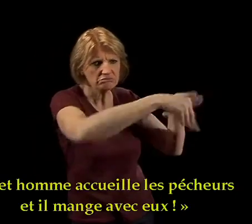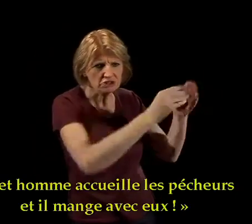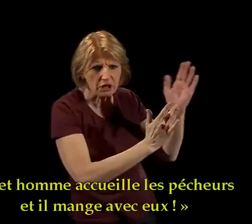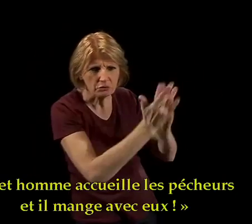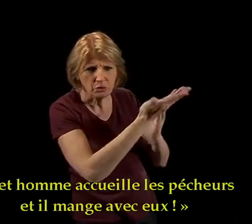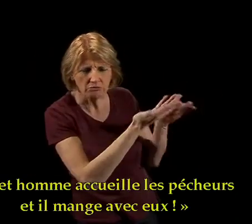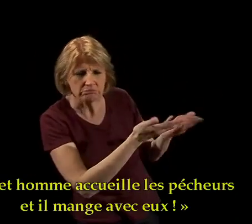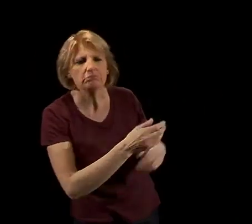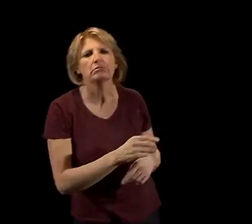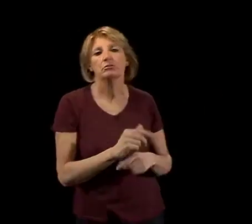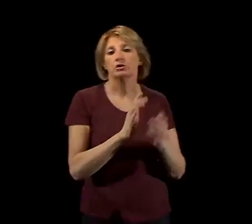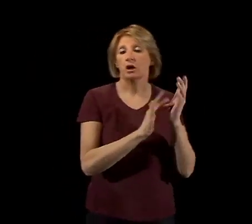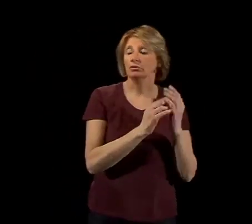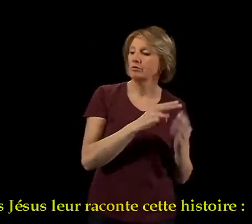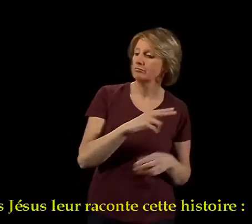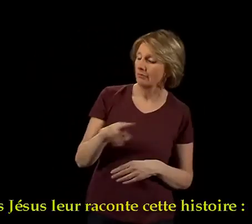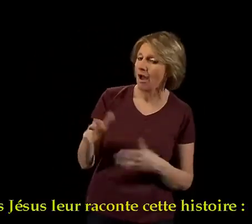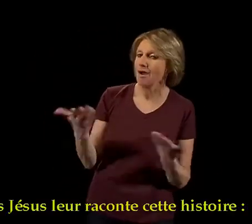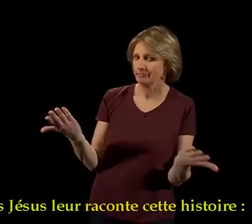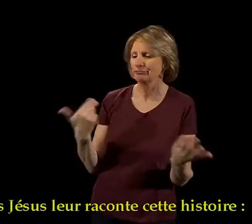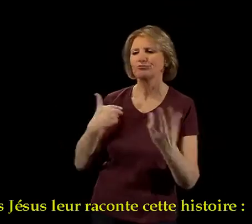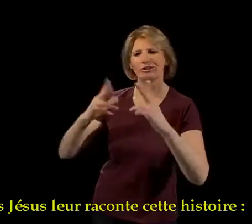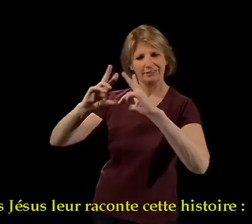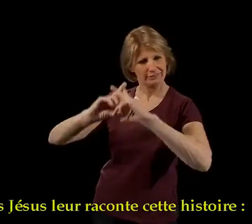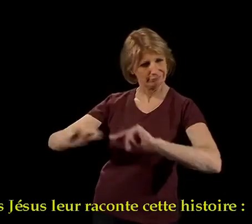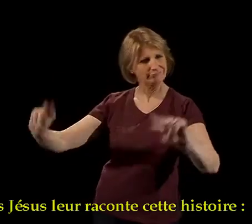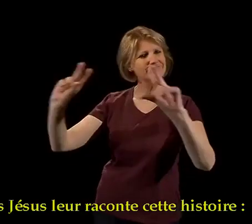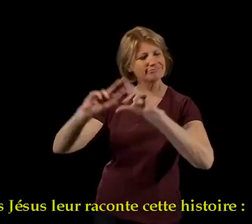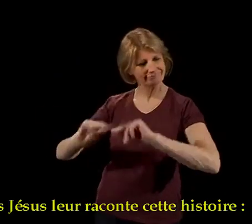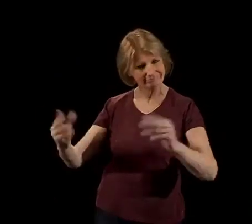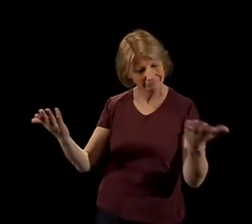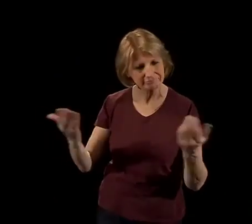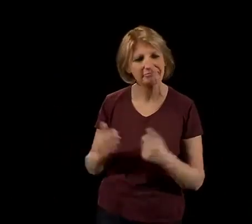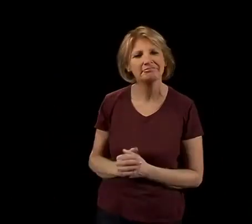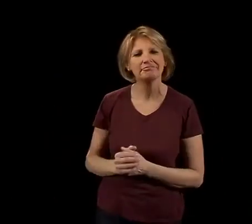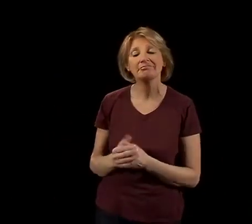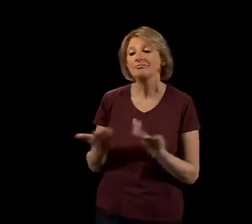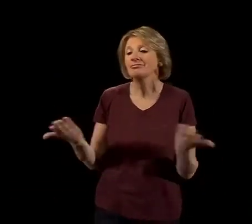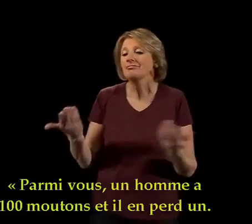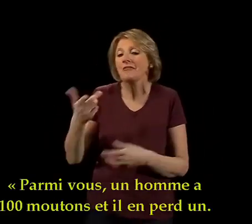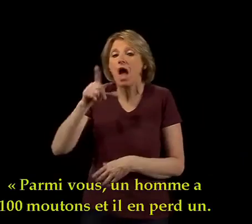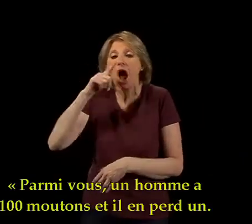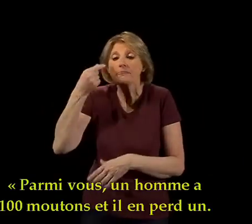pécheurs et il mange avec eux. » Alors Jésus leur raconte cette histoire. Parmi